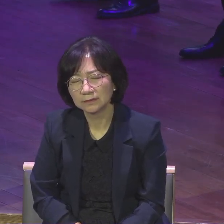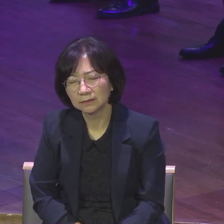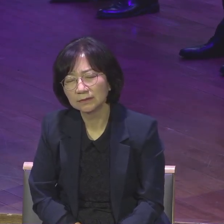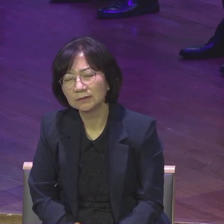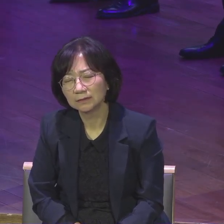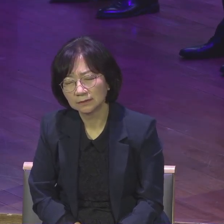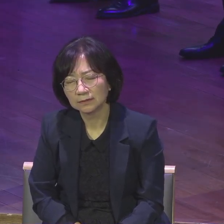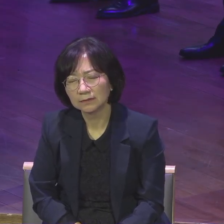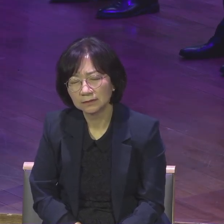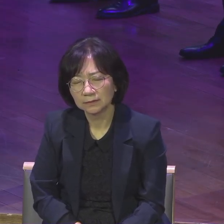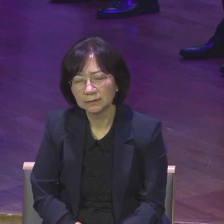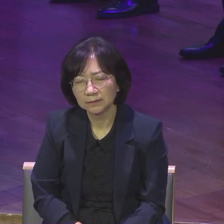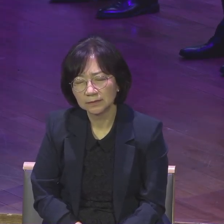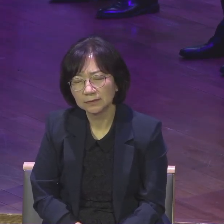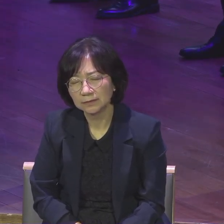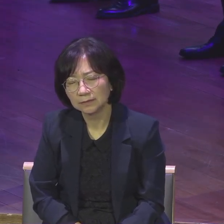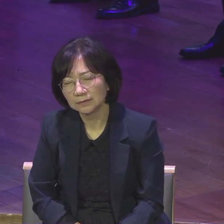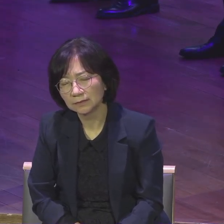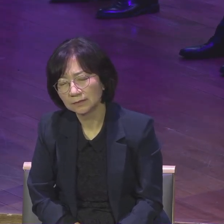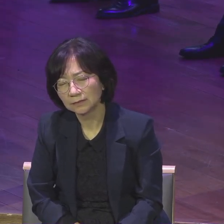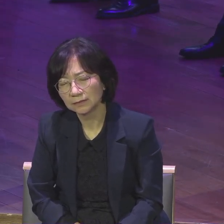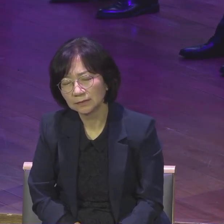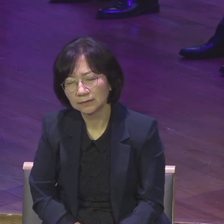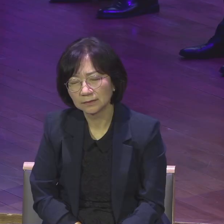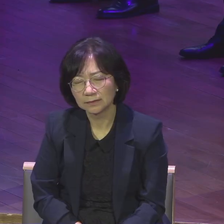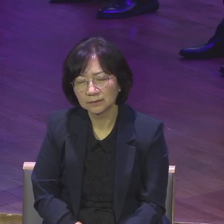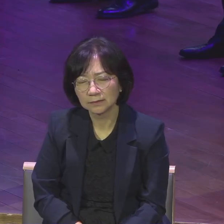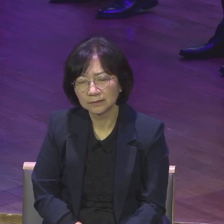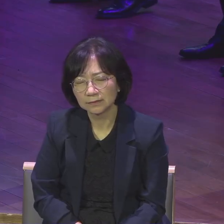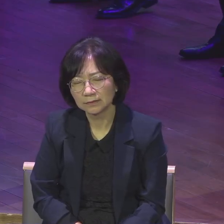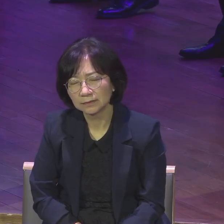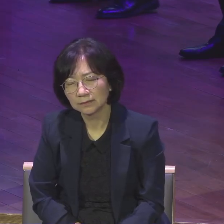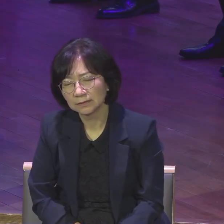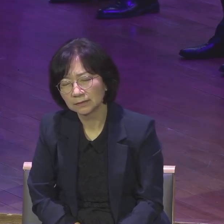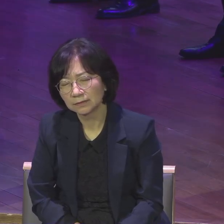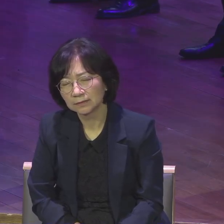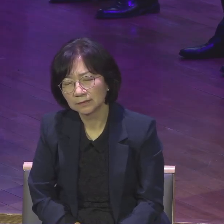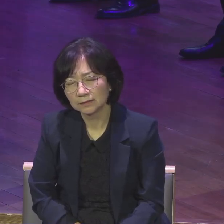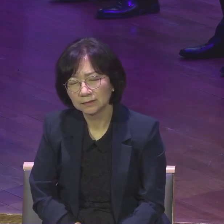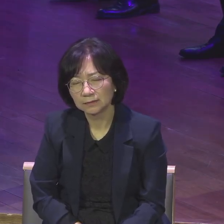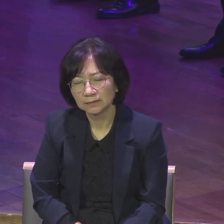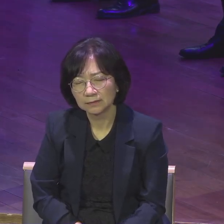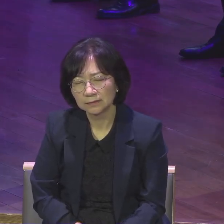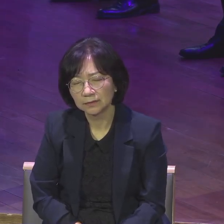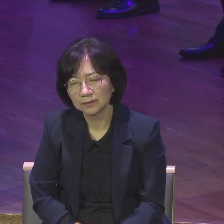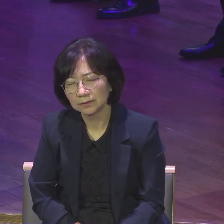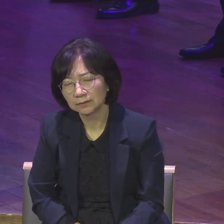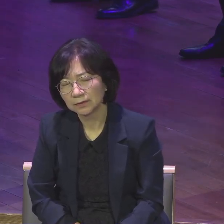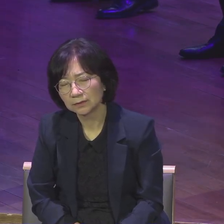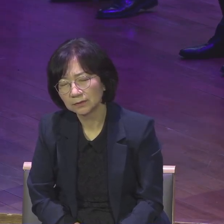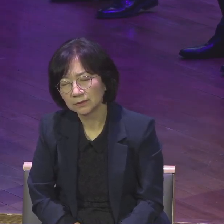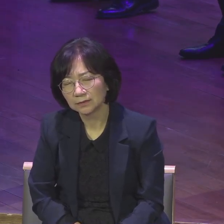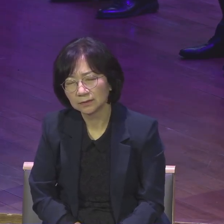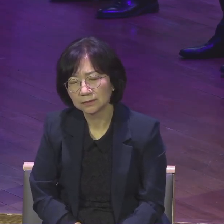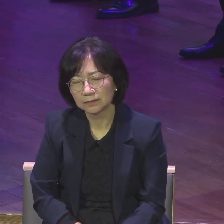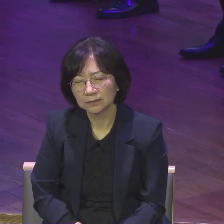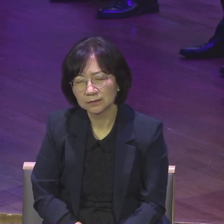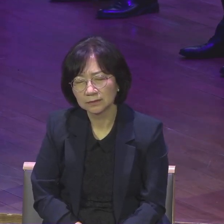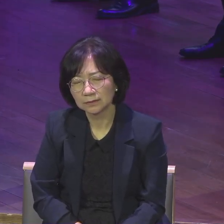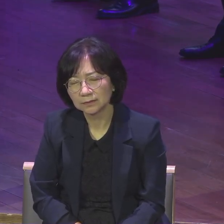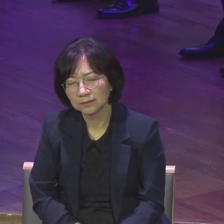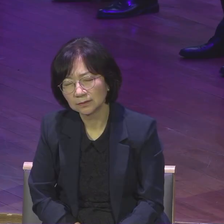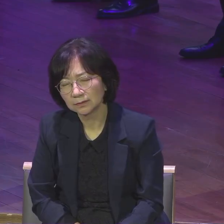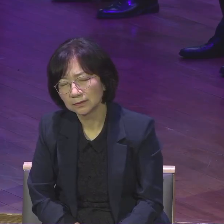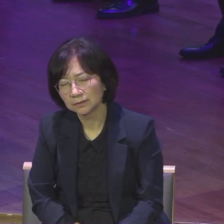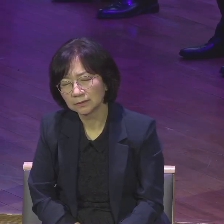통해서 하나님 성을 듣게 하시고 원래 축복을 발견하게 하시고 하나님 세상의 말과 삶의 말이 아닌 하나님 말씀만을